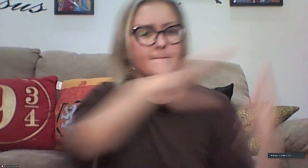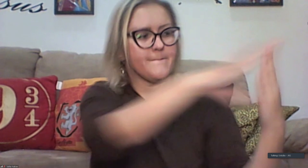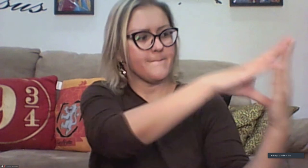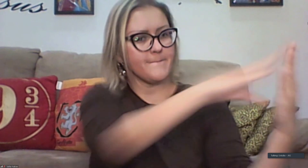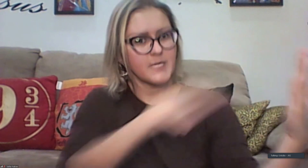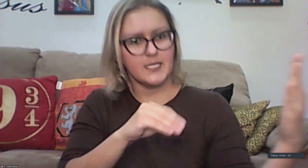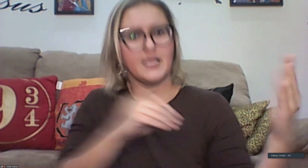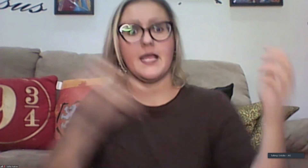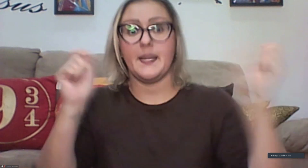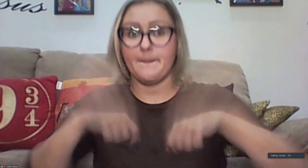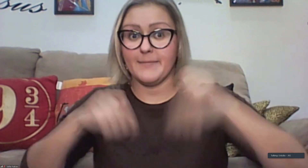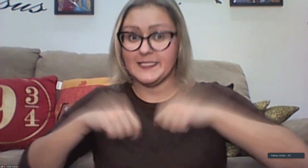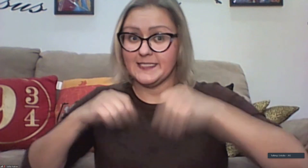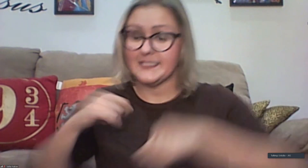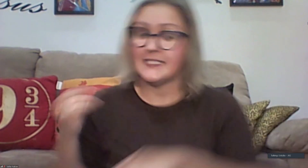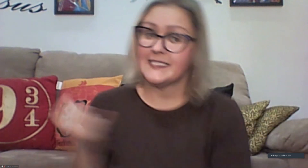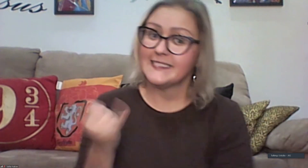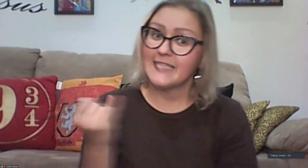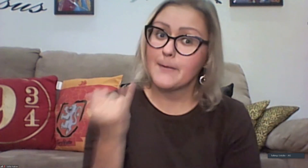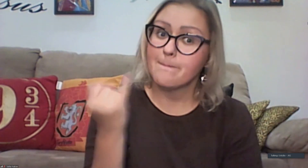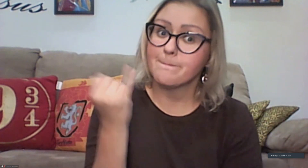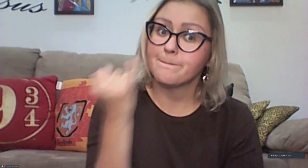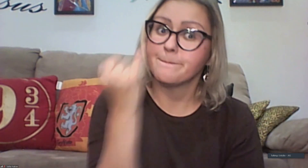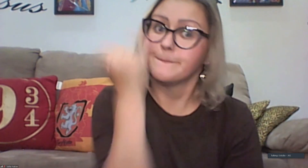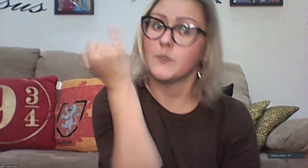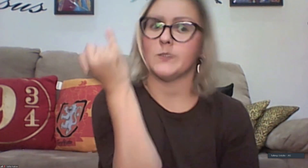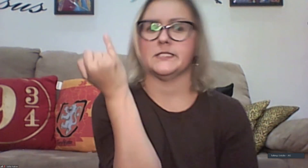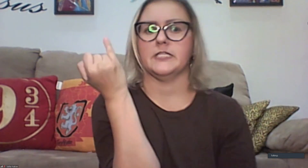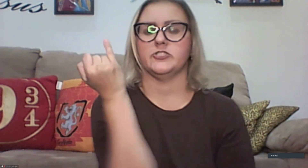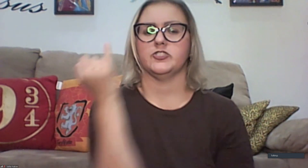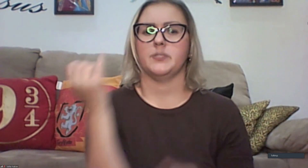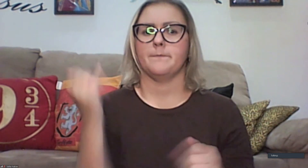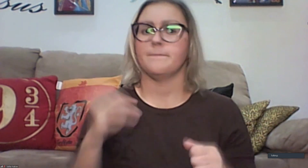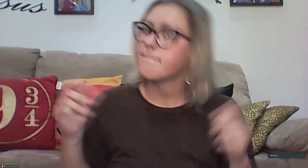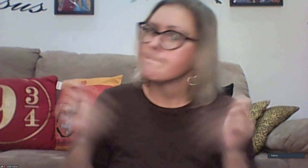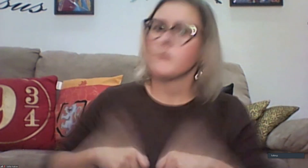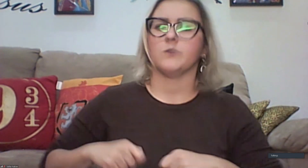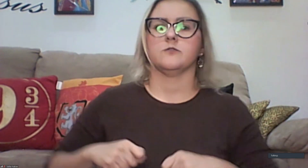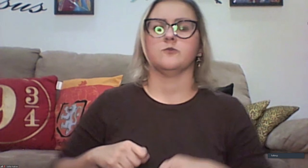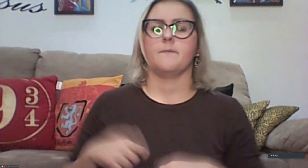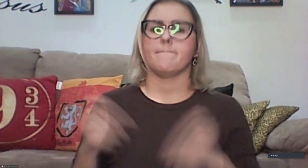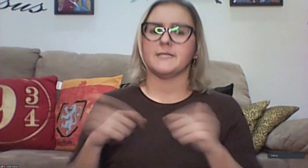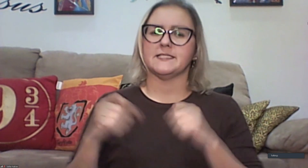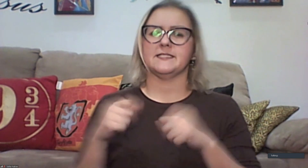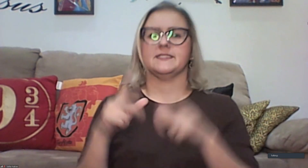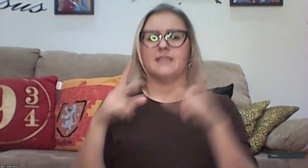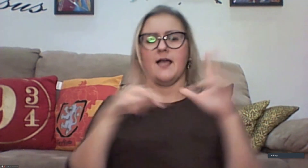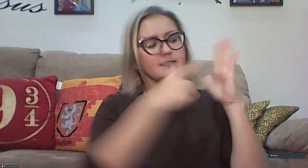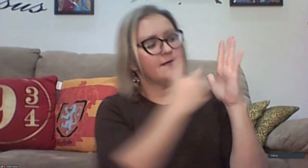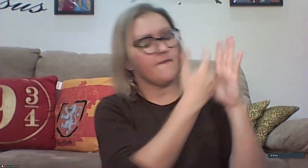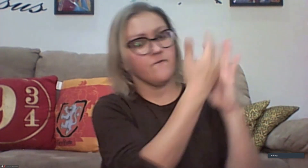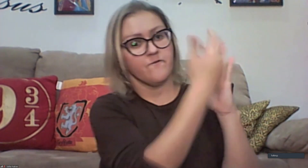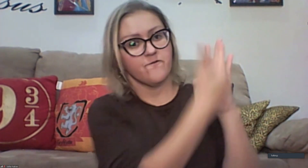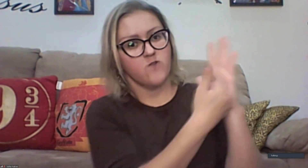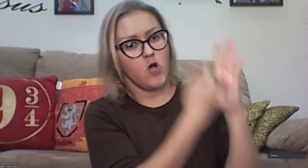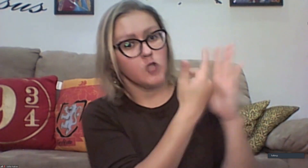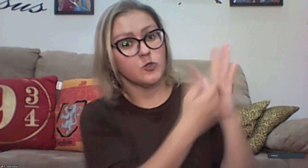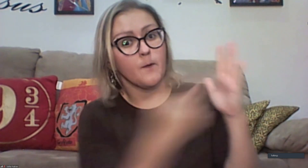desse modelo. Então, isso para ele é muito importante. E ele é capaz de compreender,